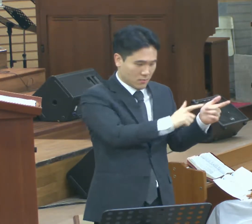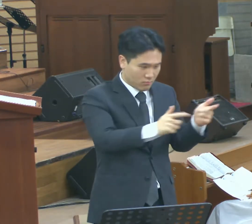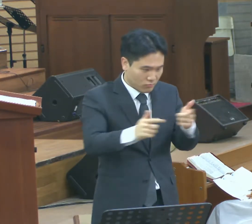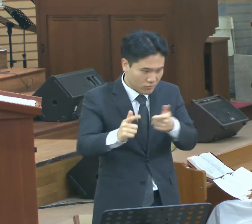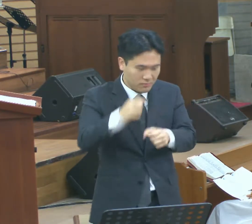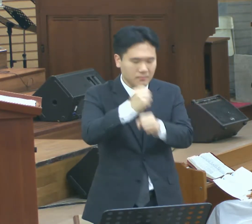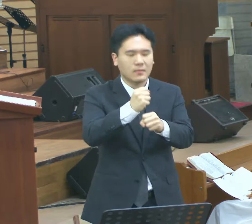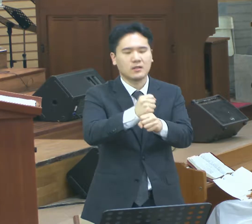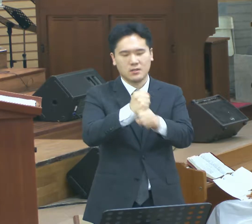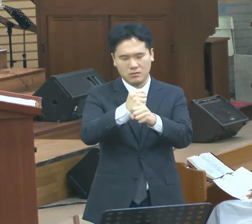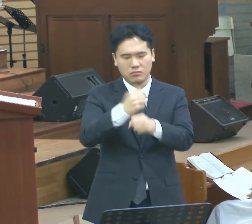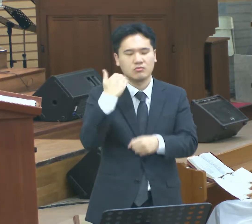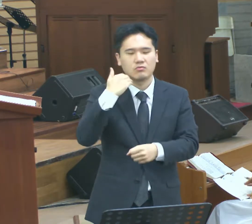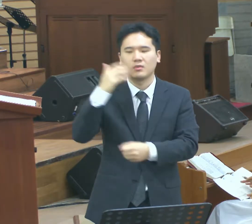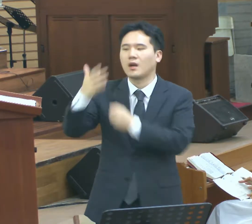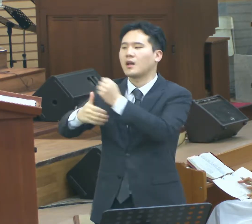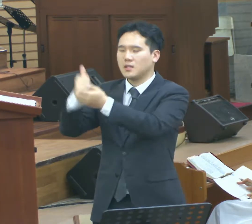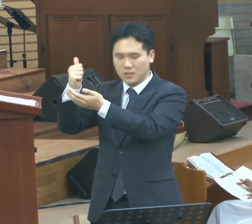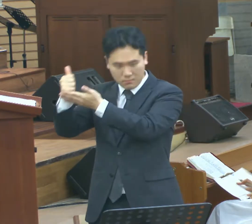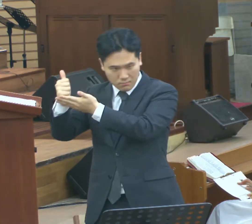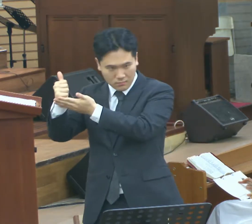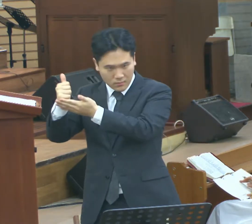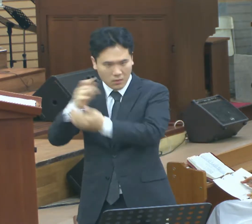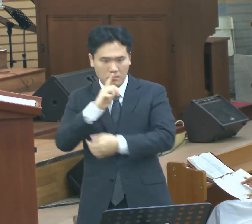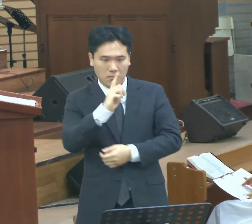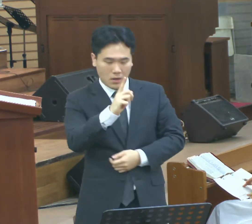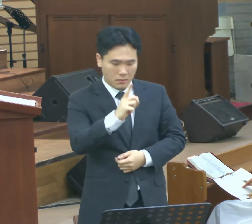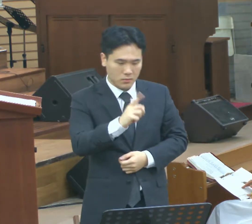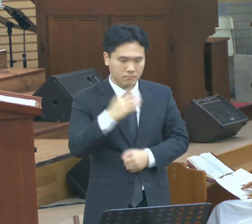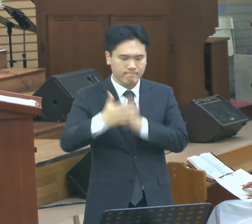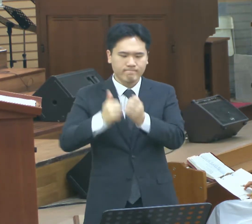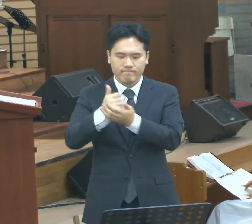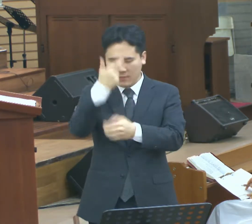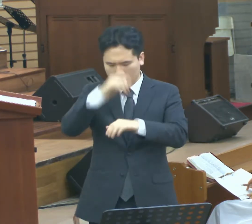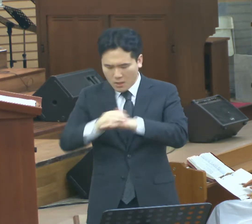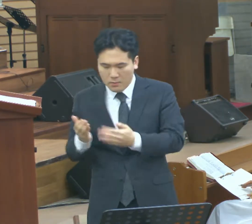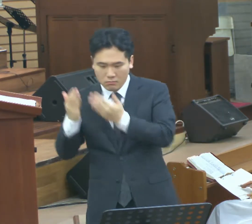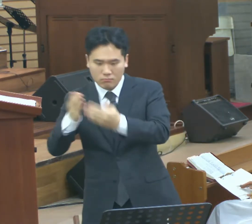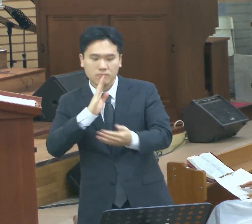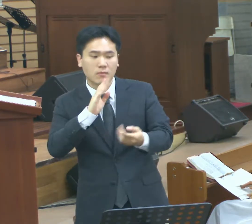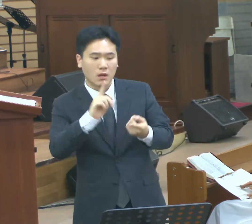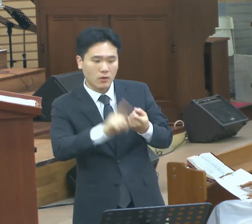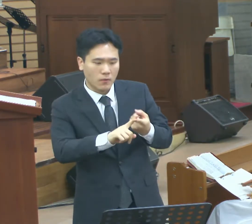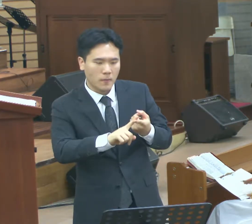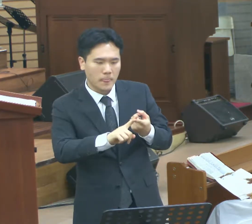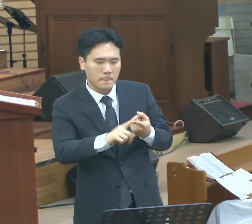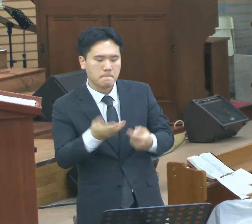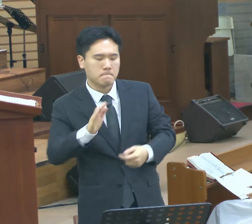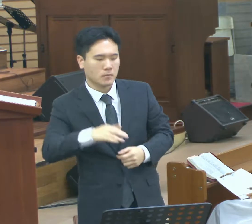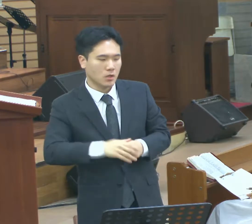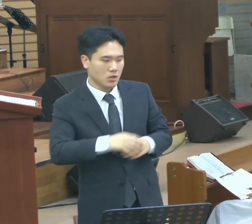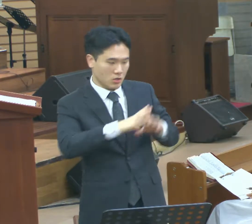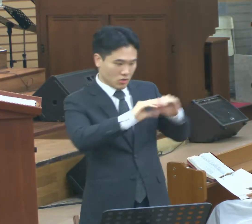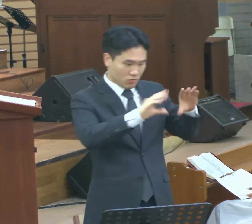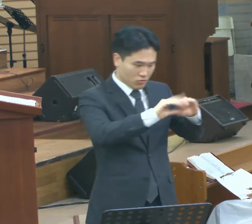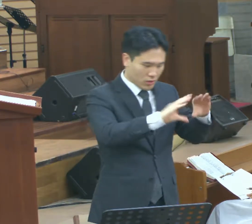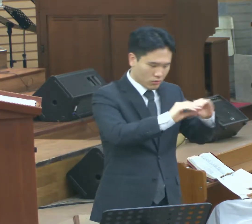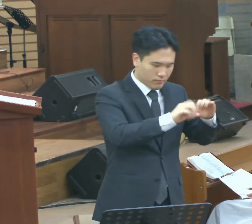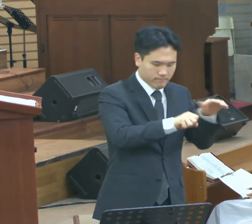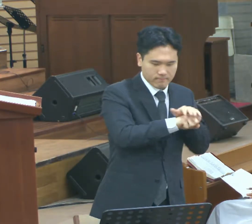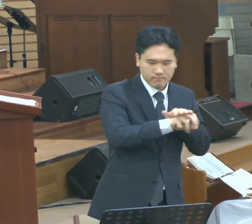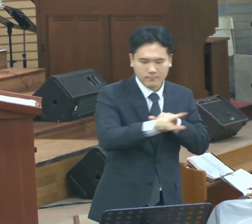하면서 하나님께 예배를 드려야 되는데 출애굽 역사를 보면 하나님을